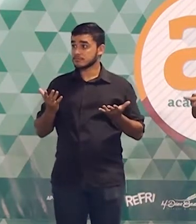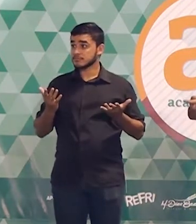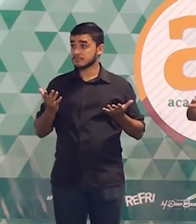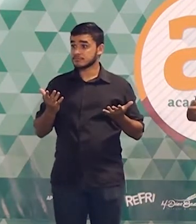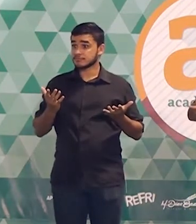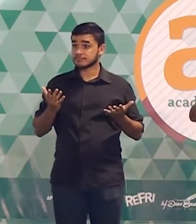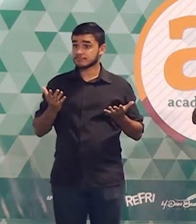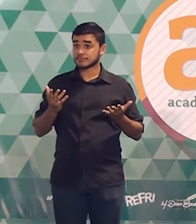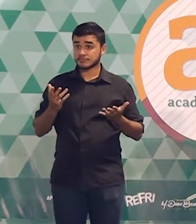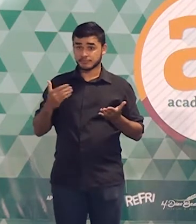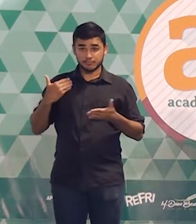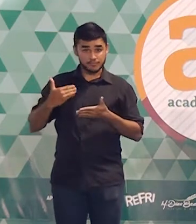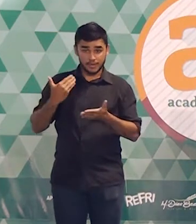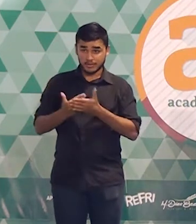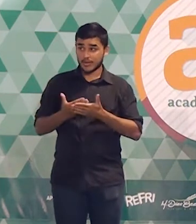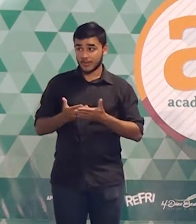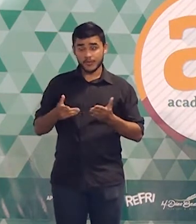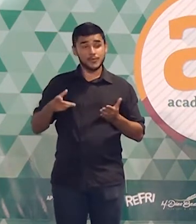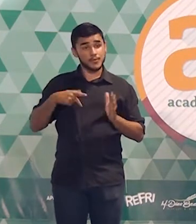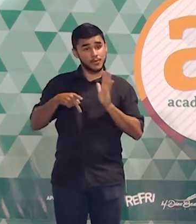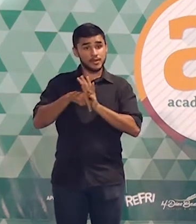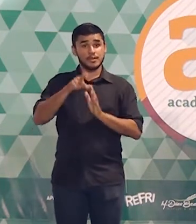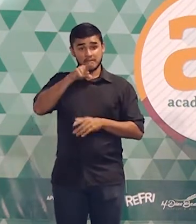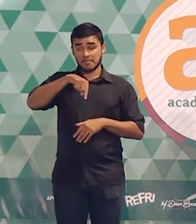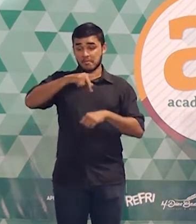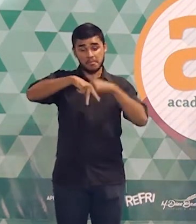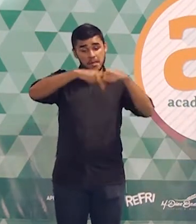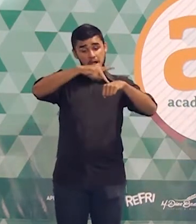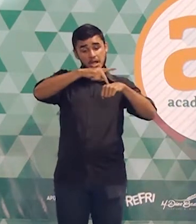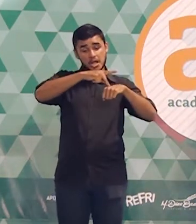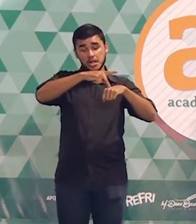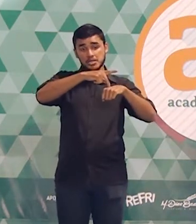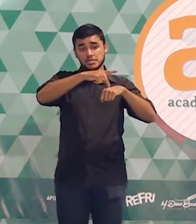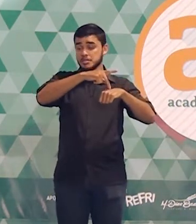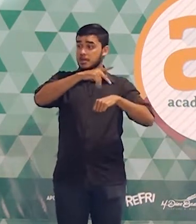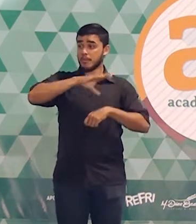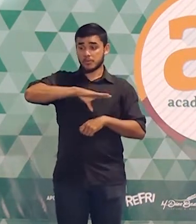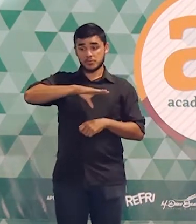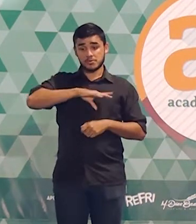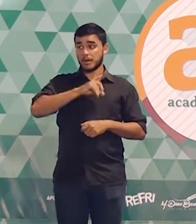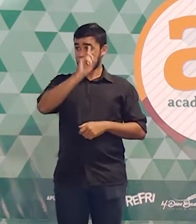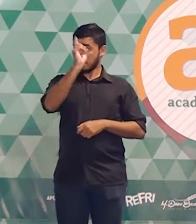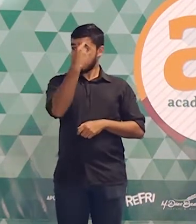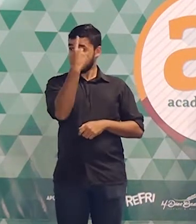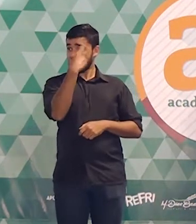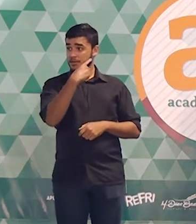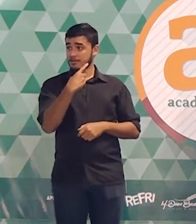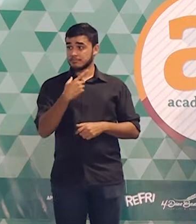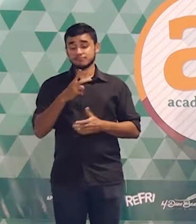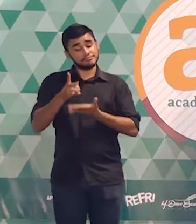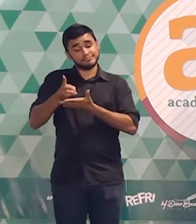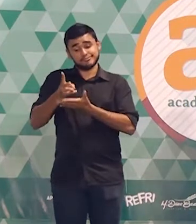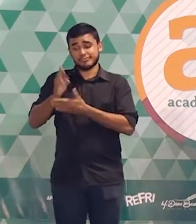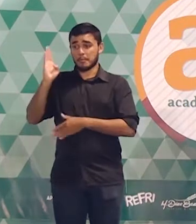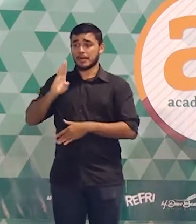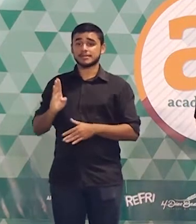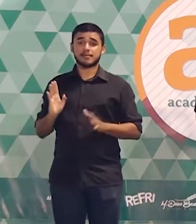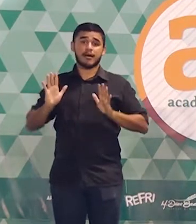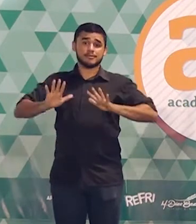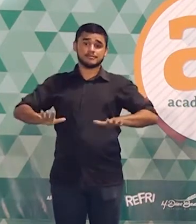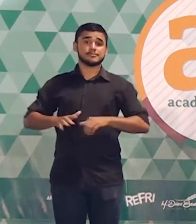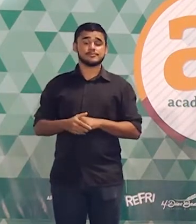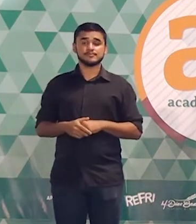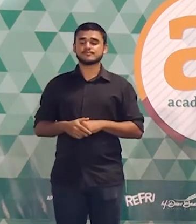aguenta. Chegaram, aguenta. Pois bem, então, queridos, Manuel Bandeira compreende muito bem que essa